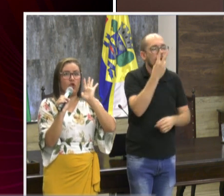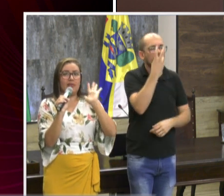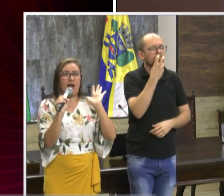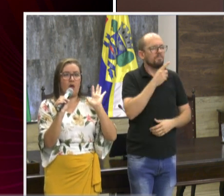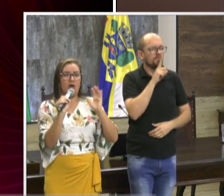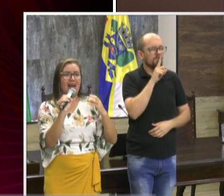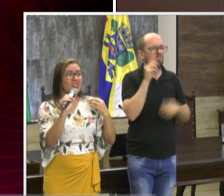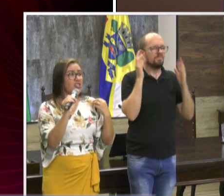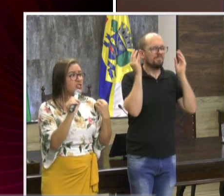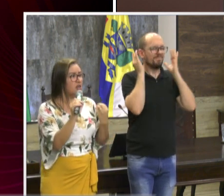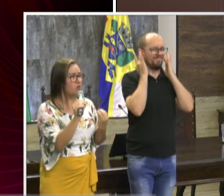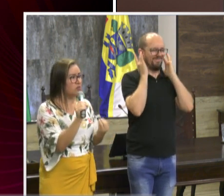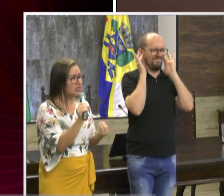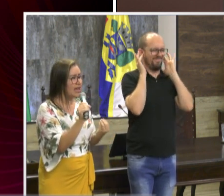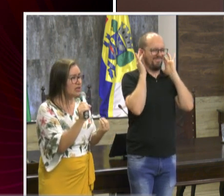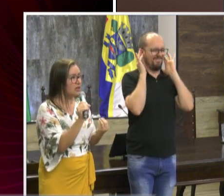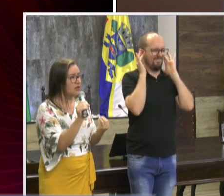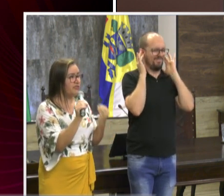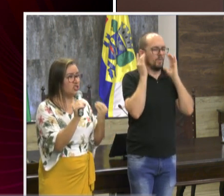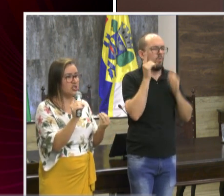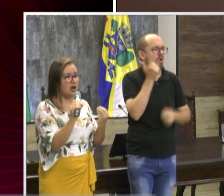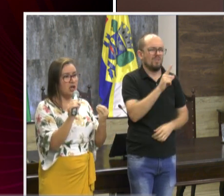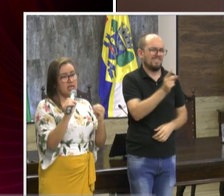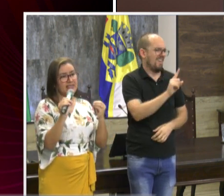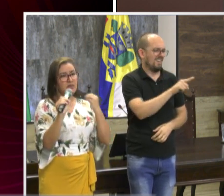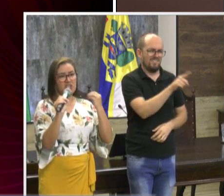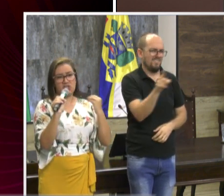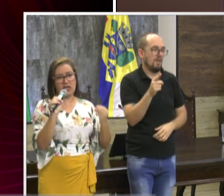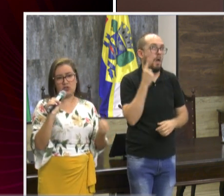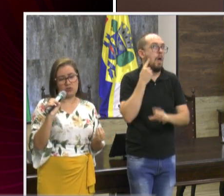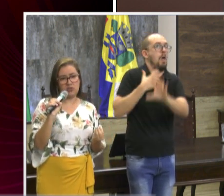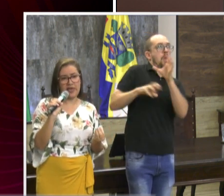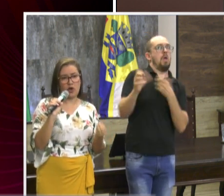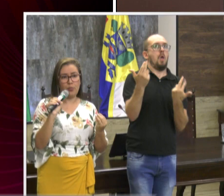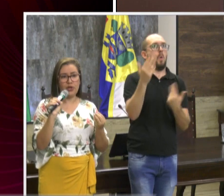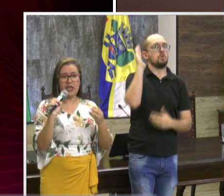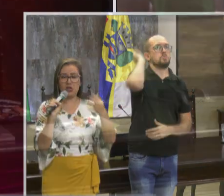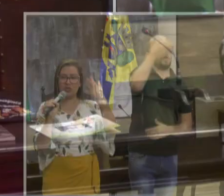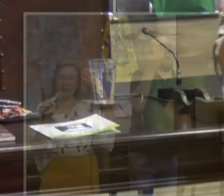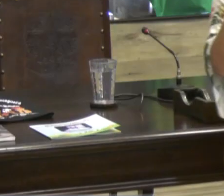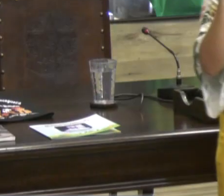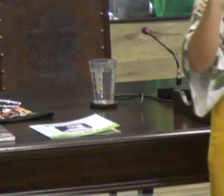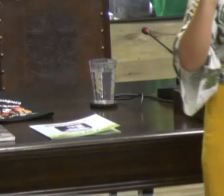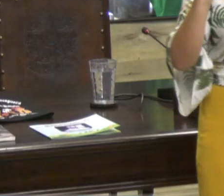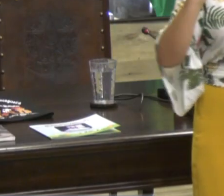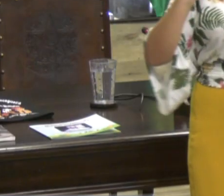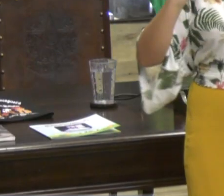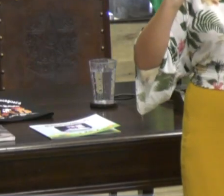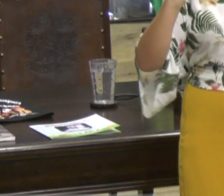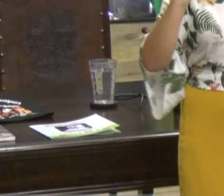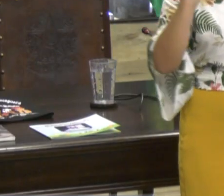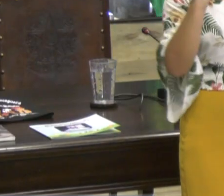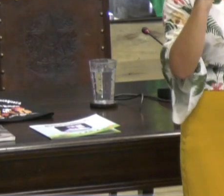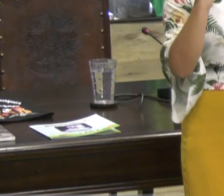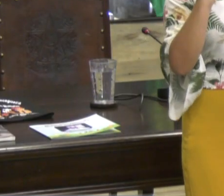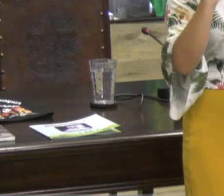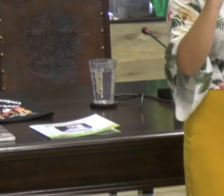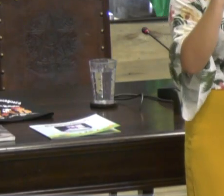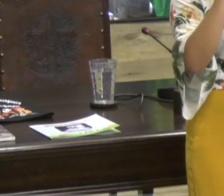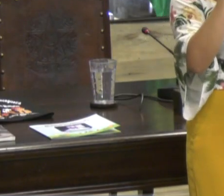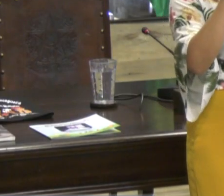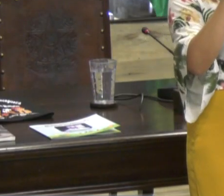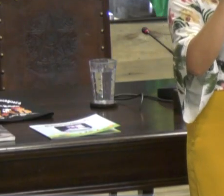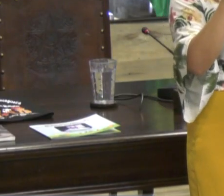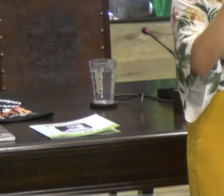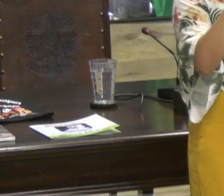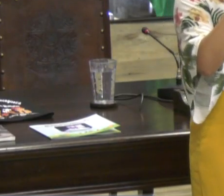silêncio total. A gente não consegue fechar e se imaginar surdo-cego. Por quê? Nossa mente, nosso cérebro tem um repertório